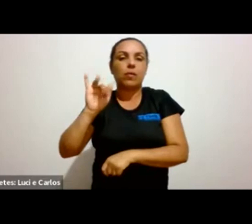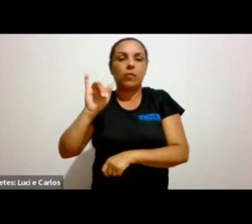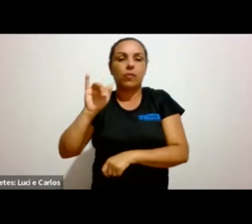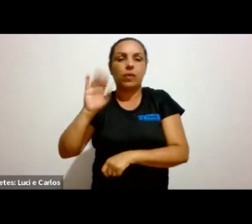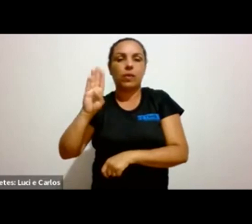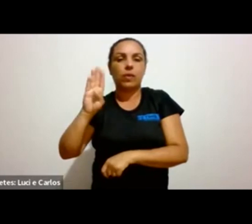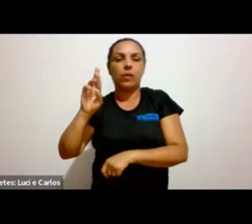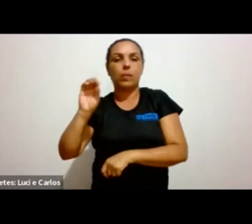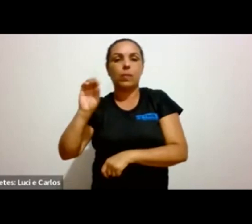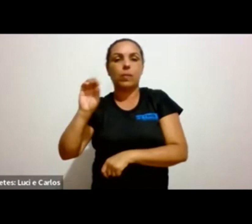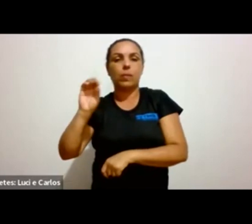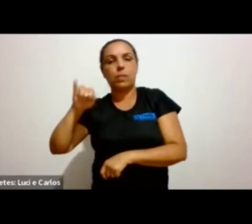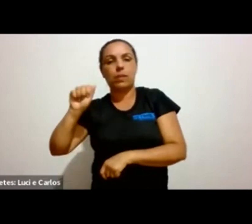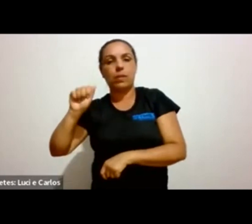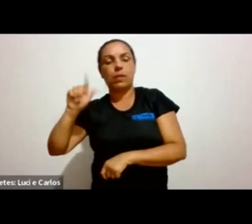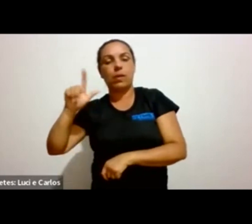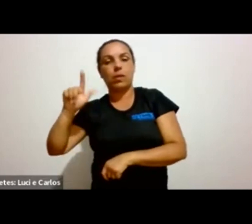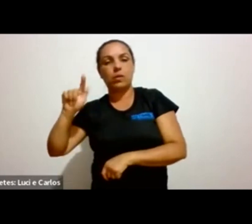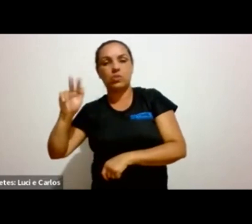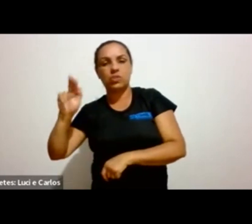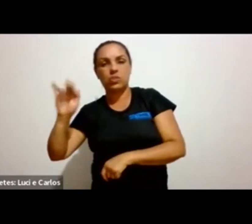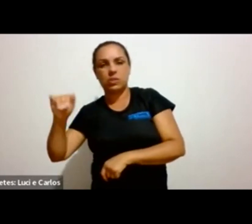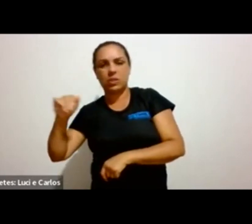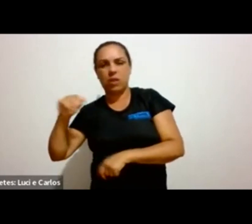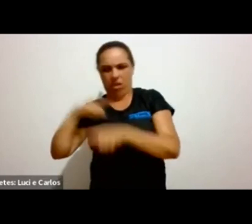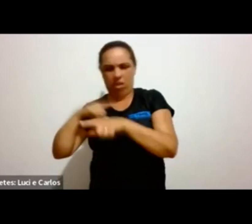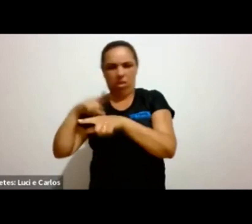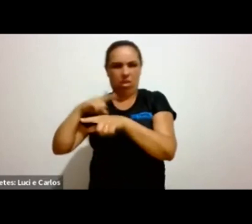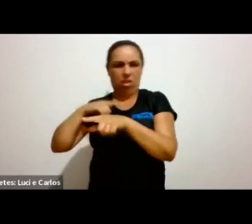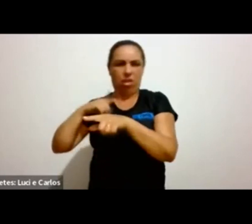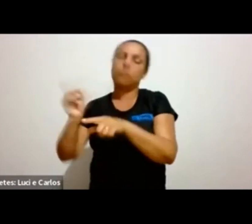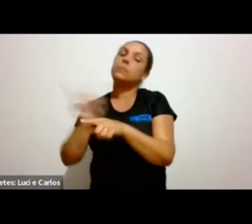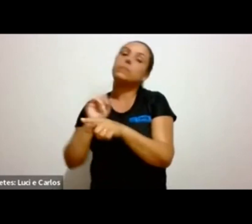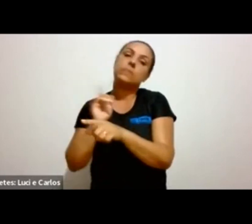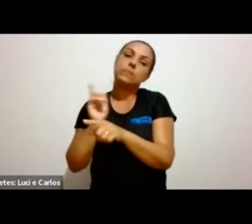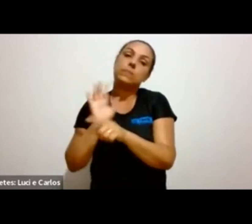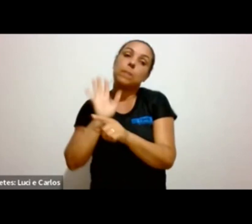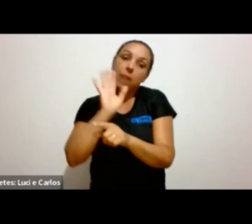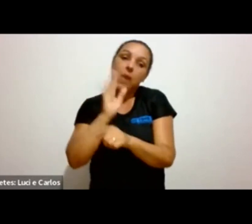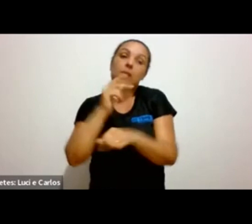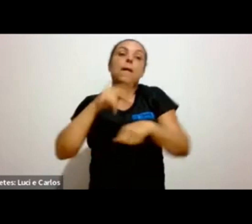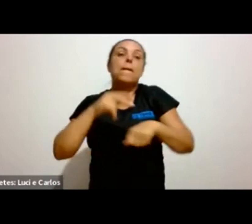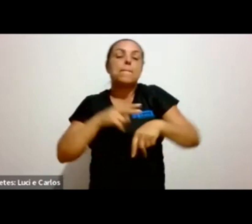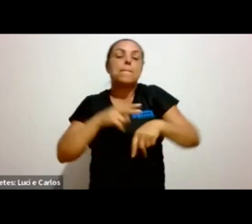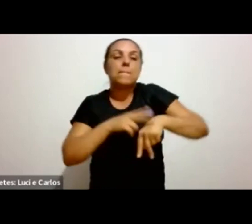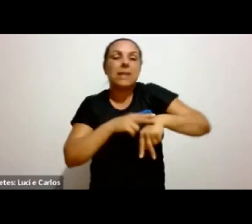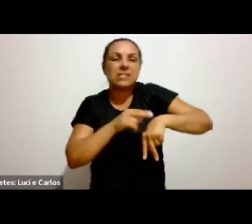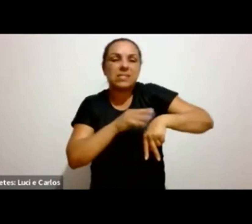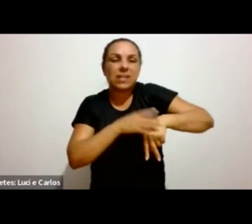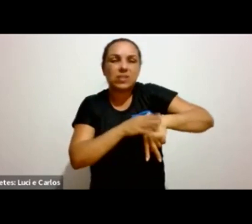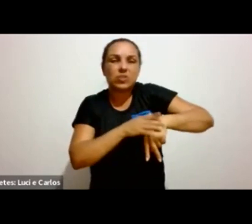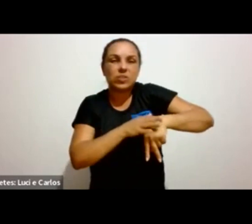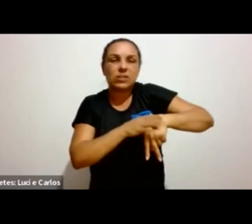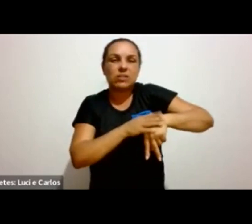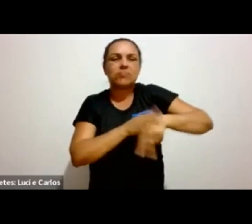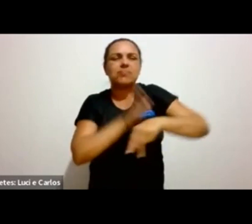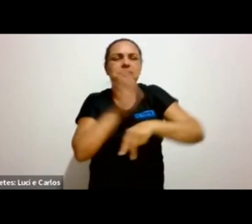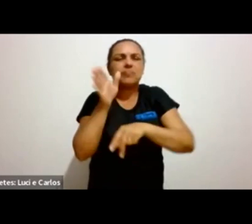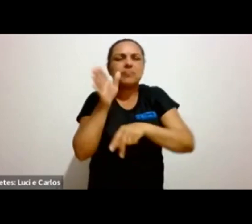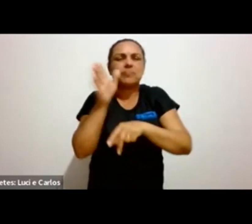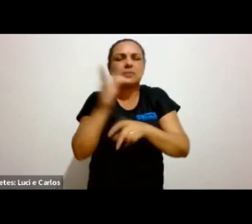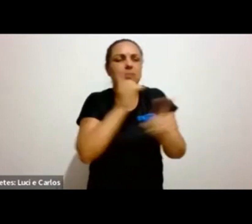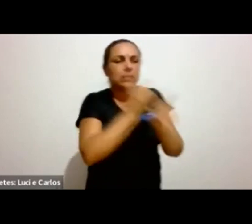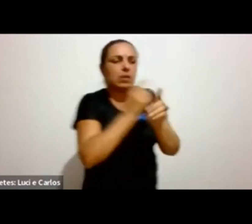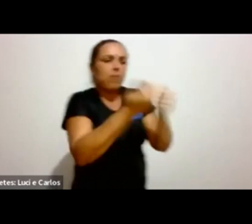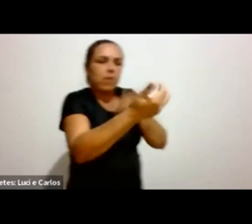passando porque eu convivo com pessoas com esse mal. Como eu falei para vocês, é um dos fatores que